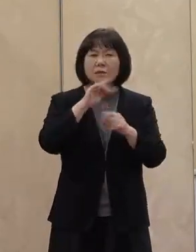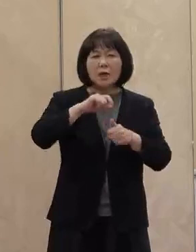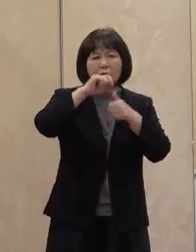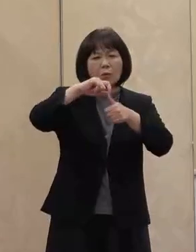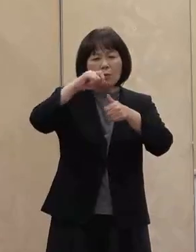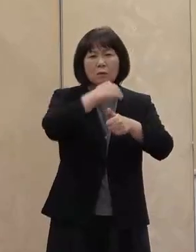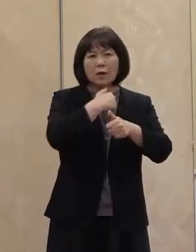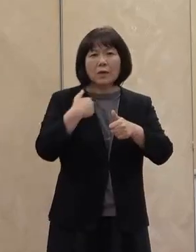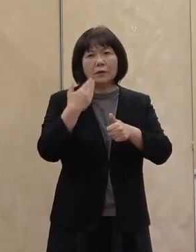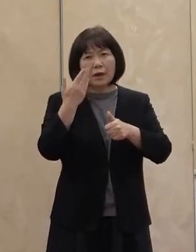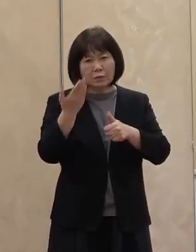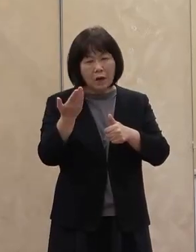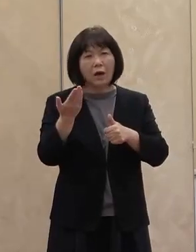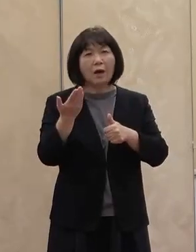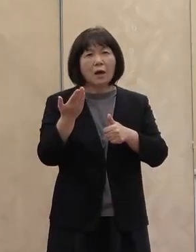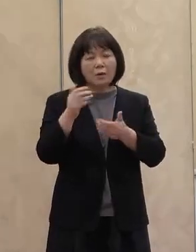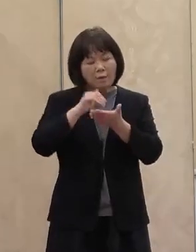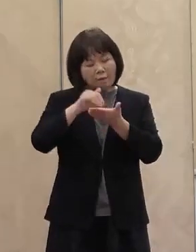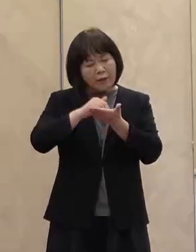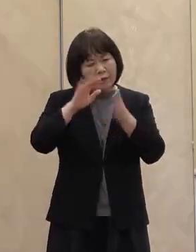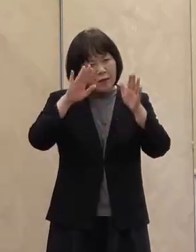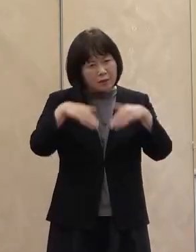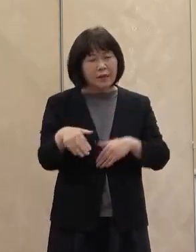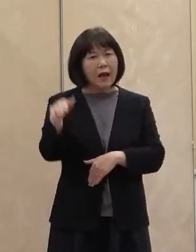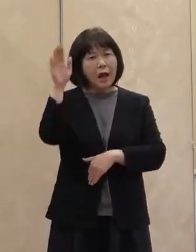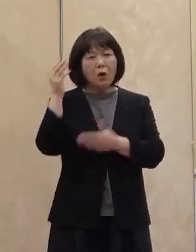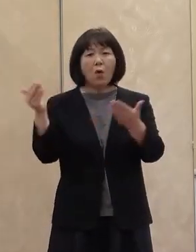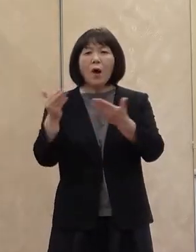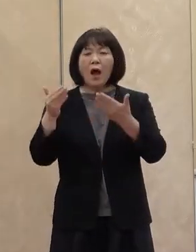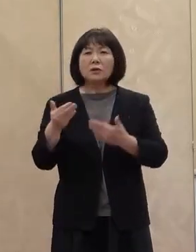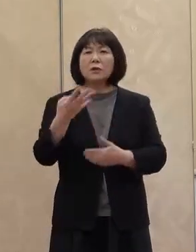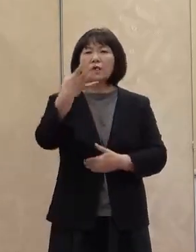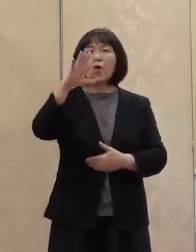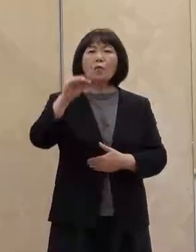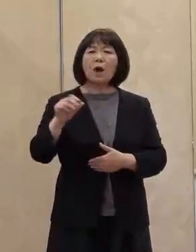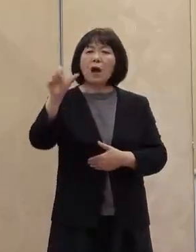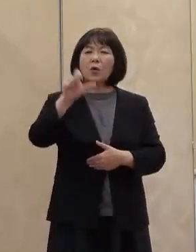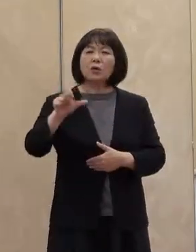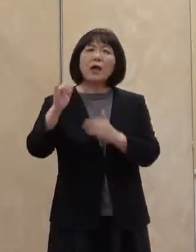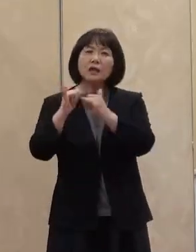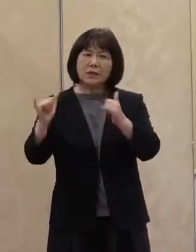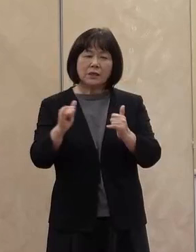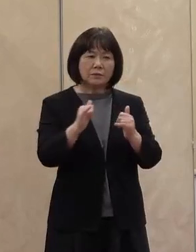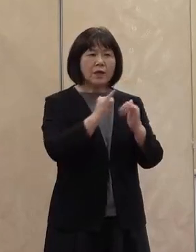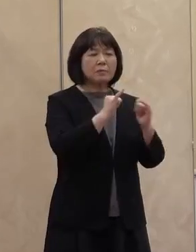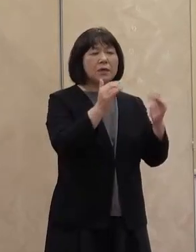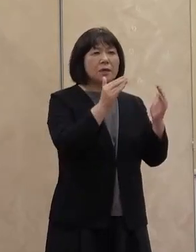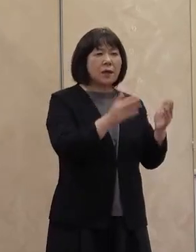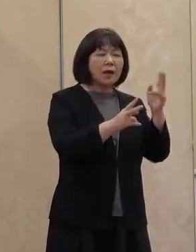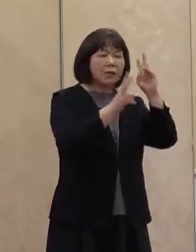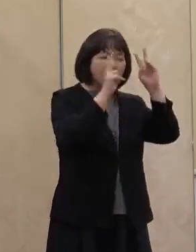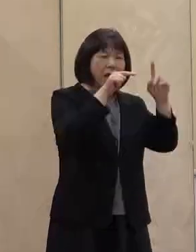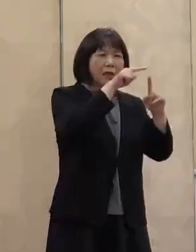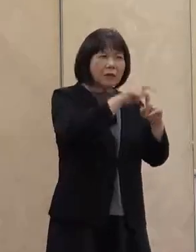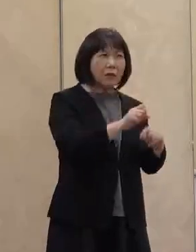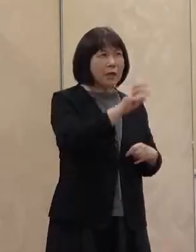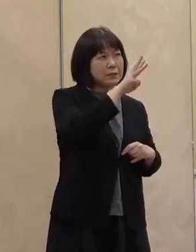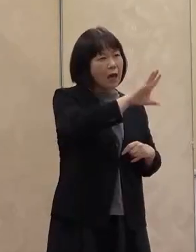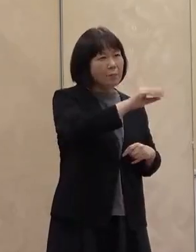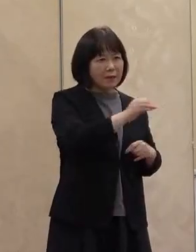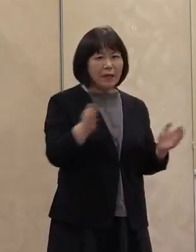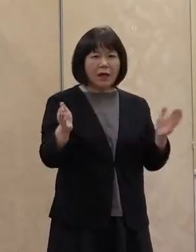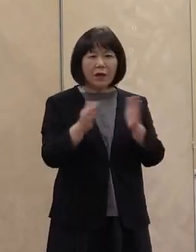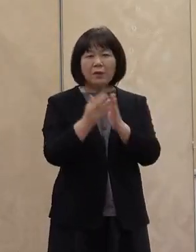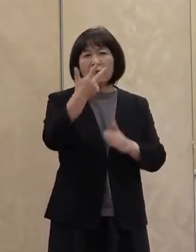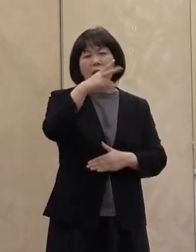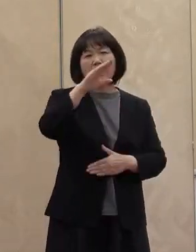込めたかっていうことを計算したら、大体ハローワークとか 4万5千人、民間が大体3万人、7